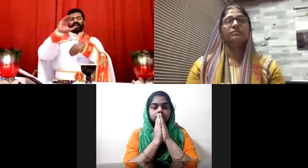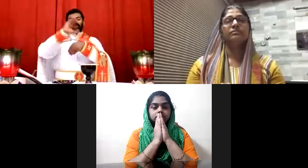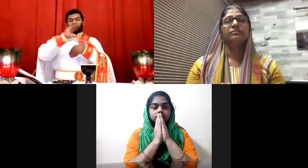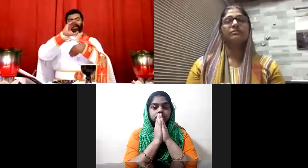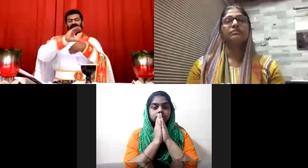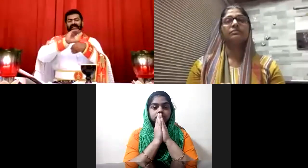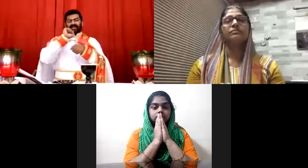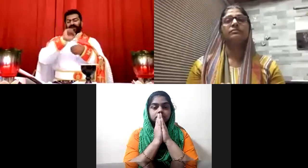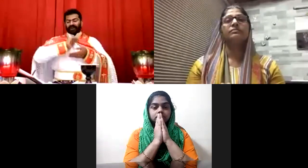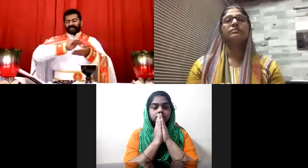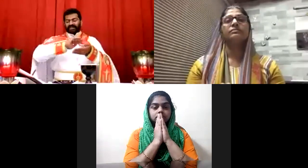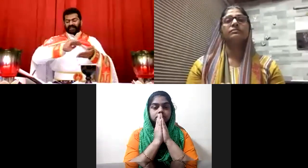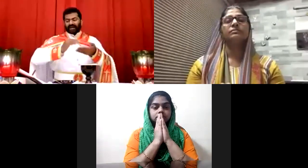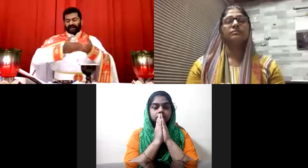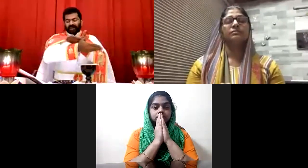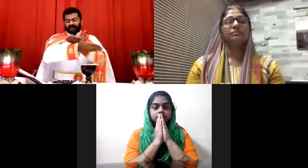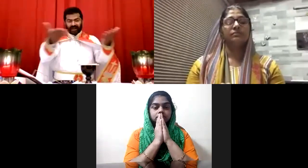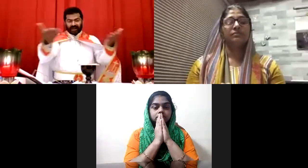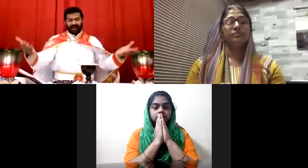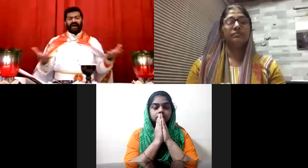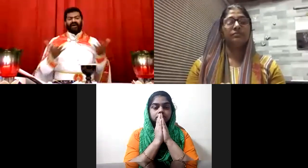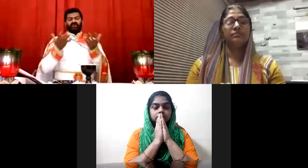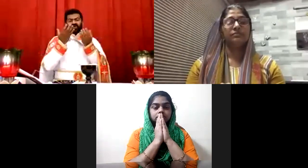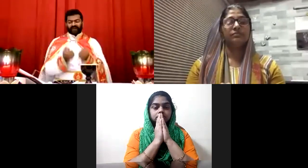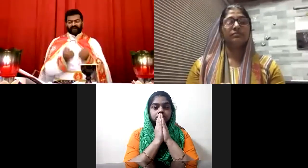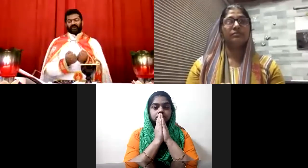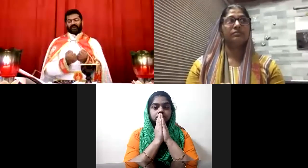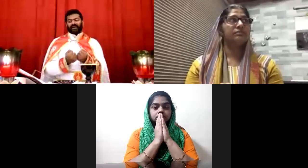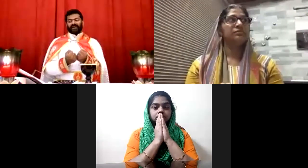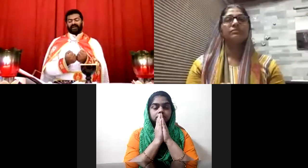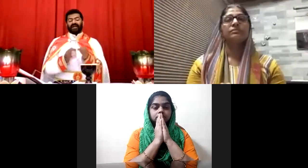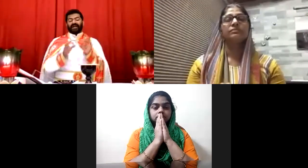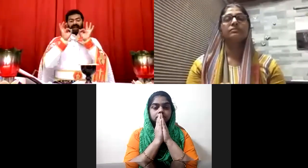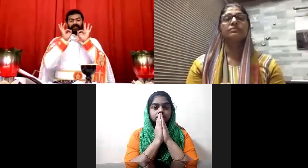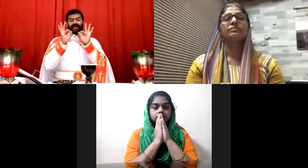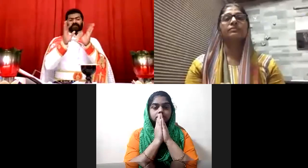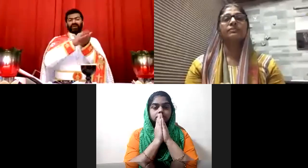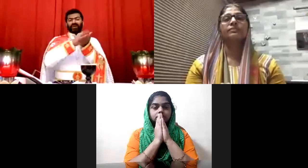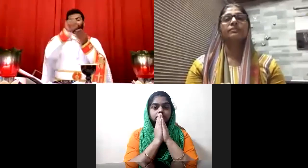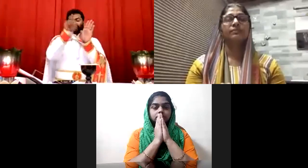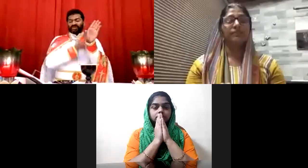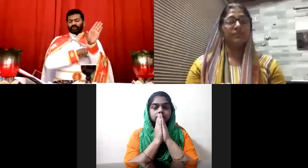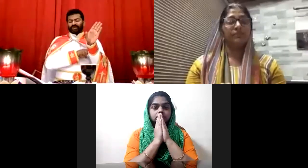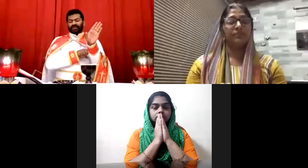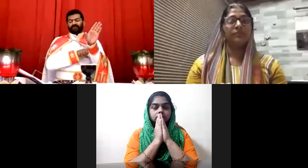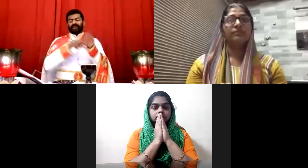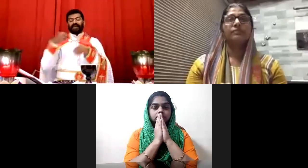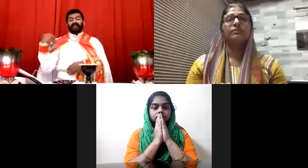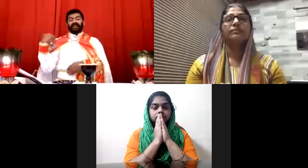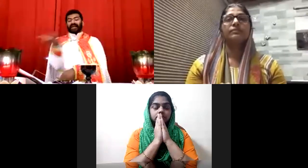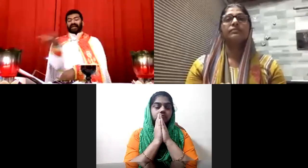പരിശുദ്ധ കത്തോലിക്ക സഭയുടെ സന്താനങ്ങളുമായ എല്ലാവർക്കും വേണ്ടിയുള്ള നൈർമല്യവും